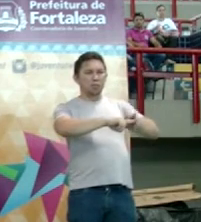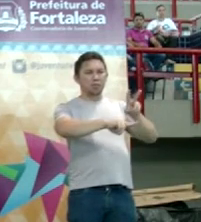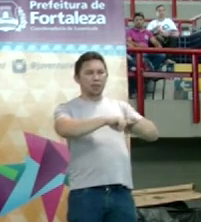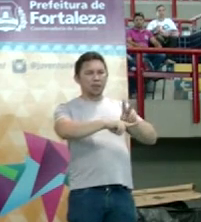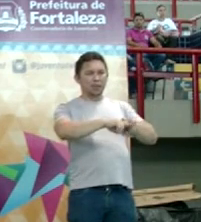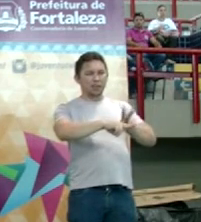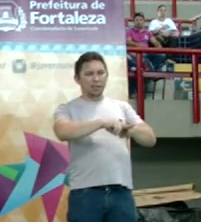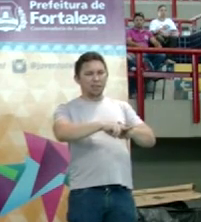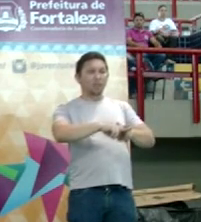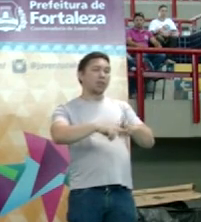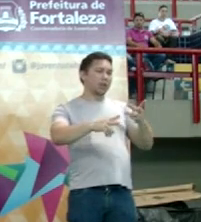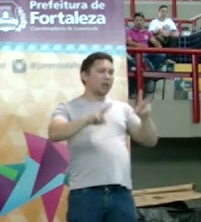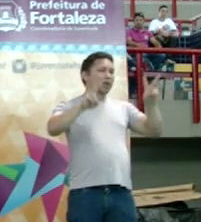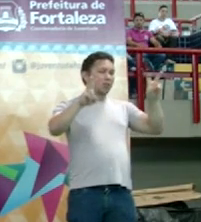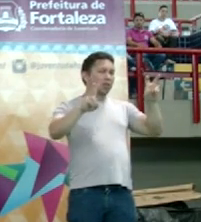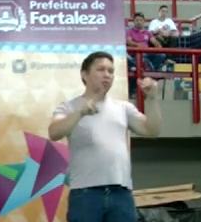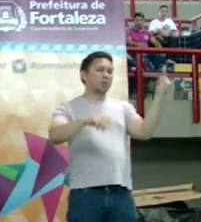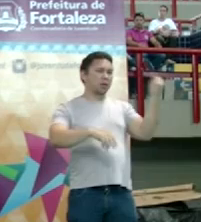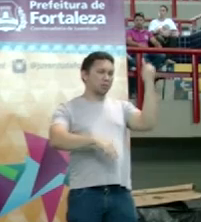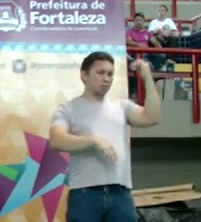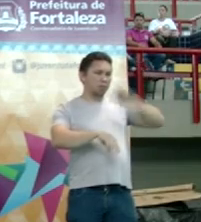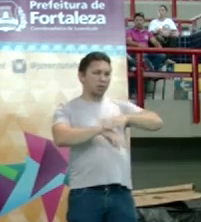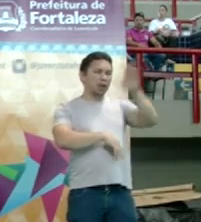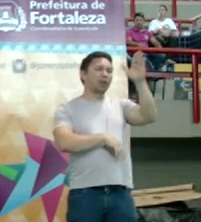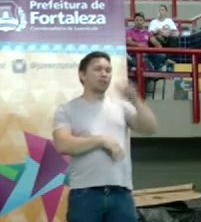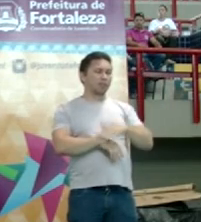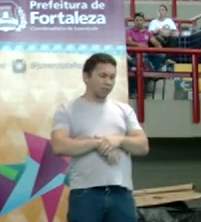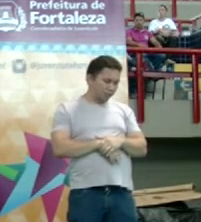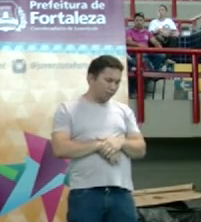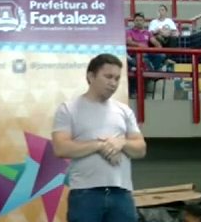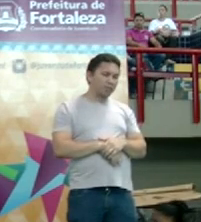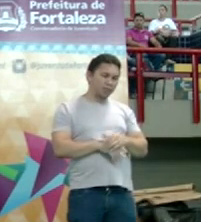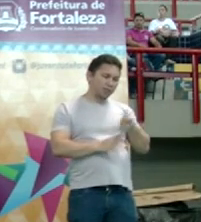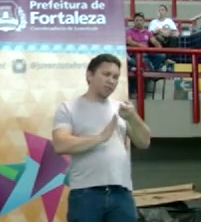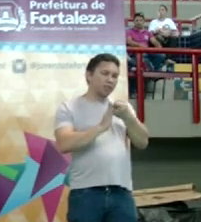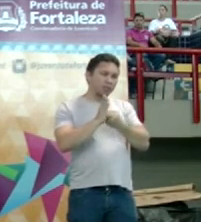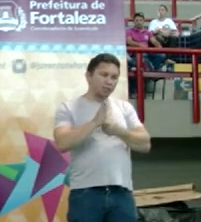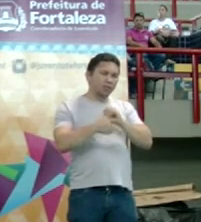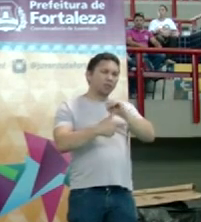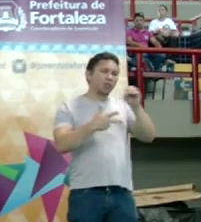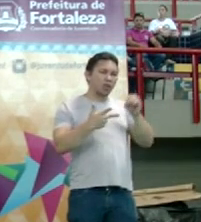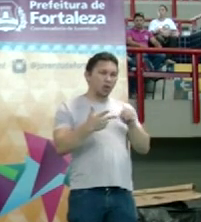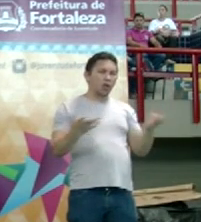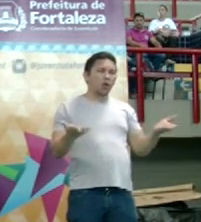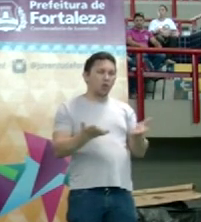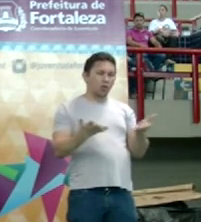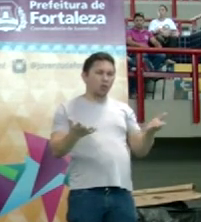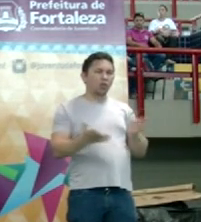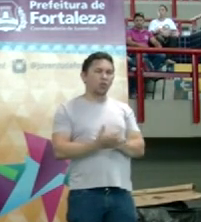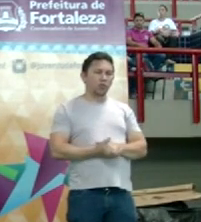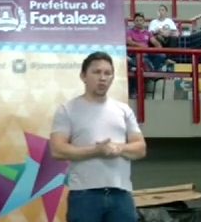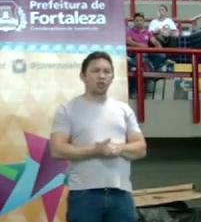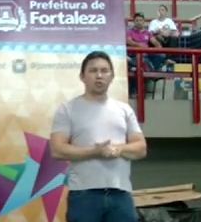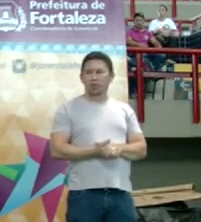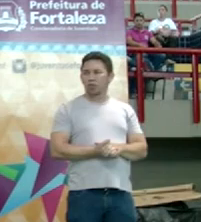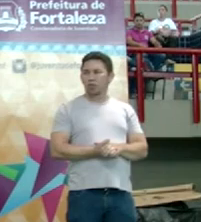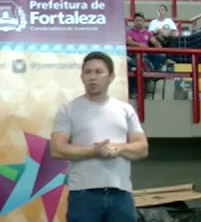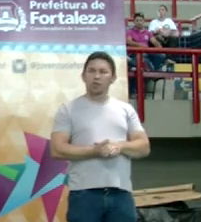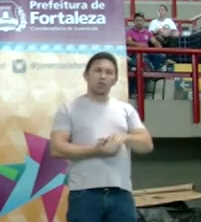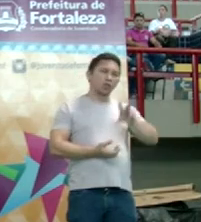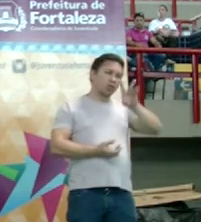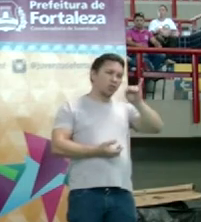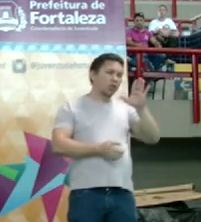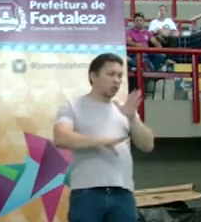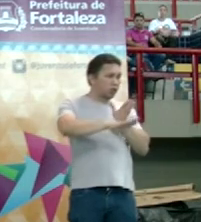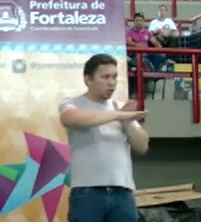mais importantes para o Enem desse ano. É um dos candidatos mais concorridos para o dia